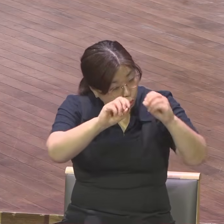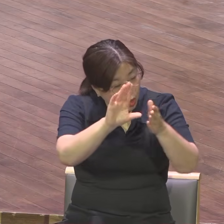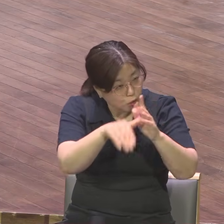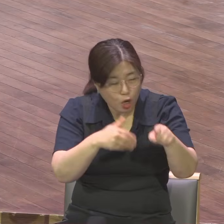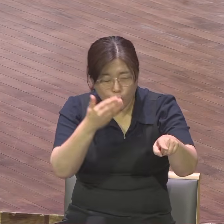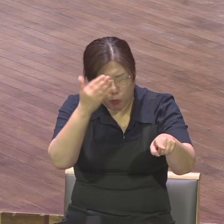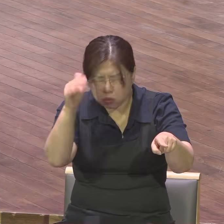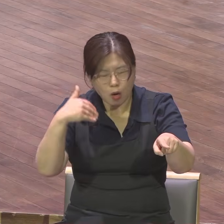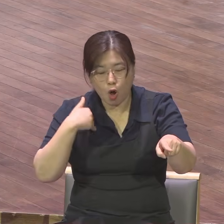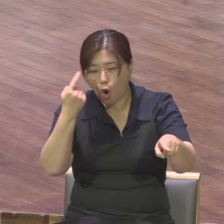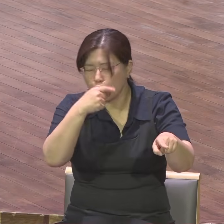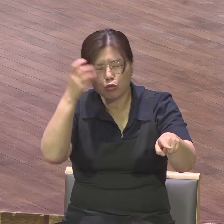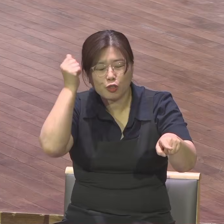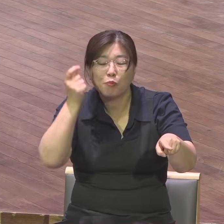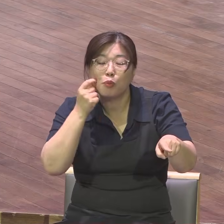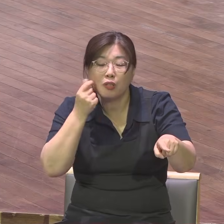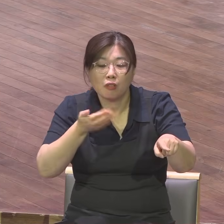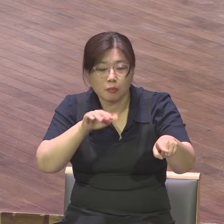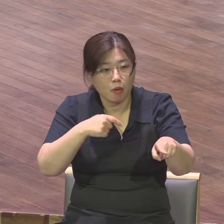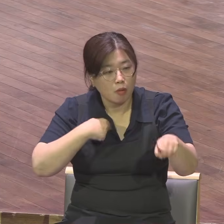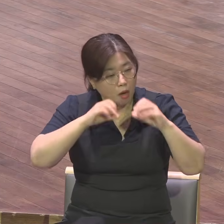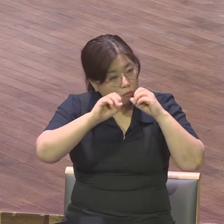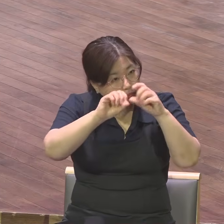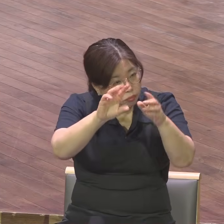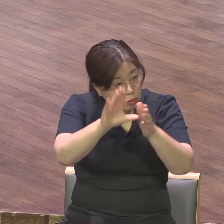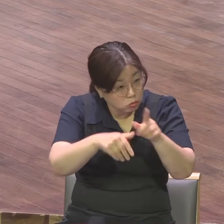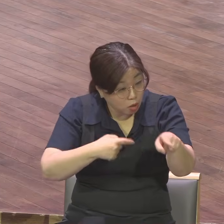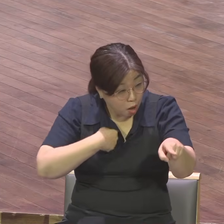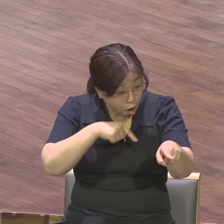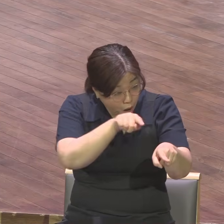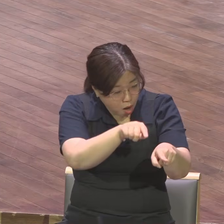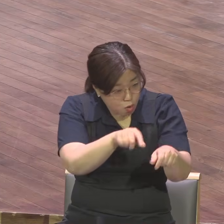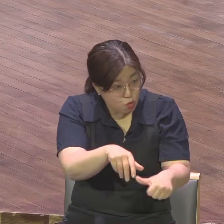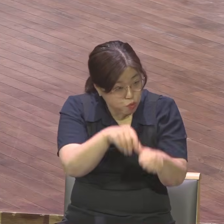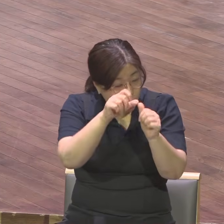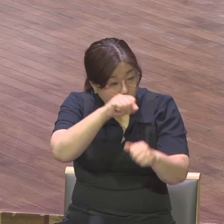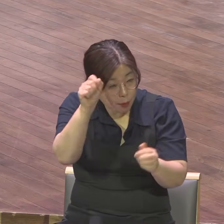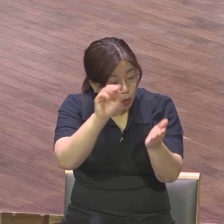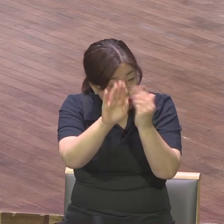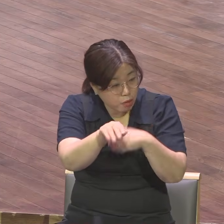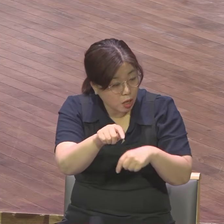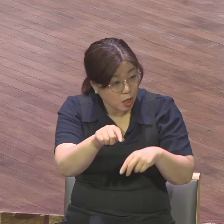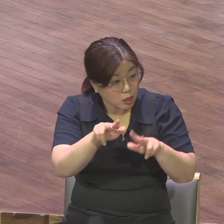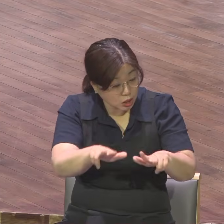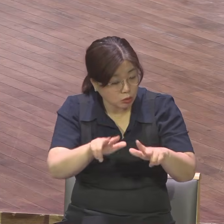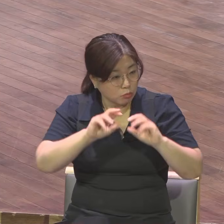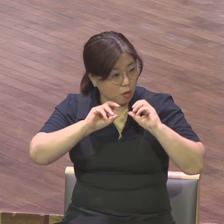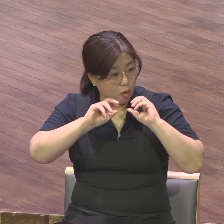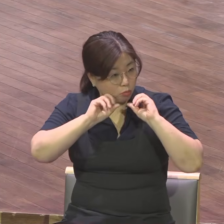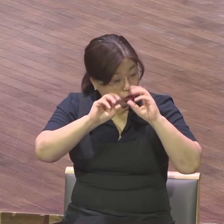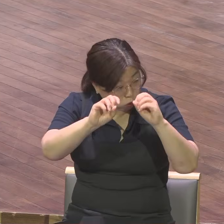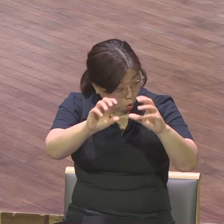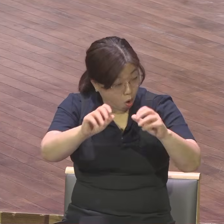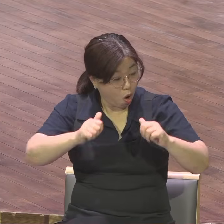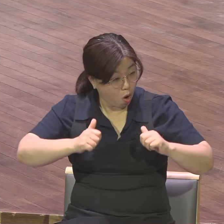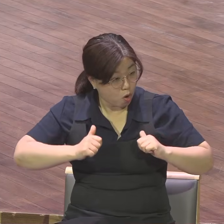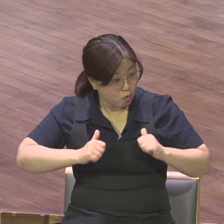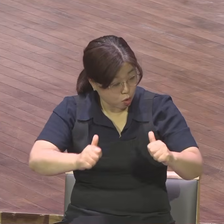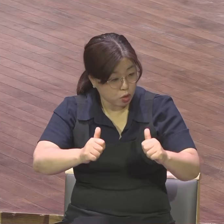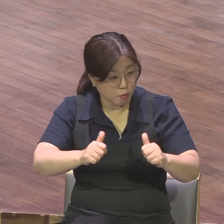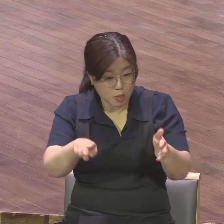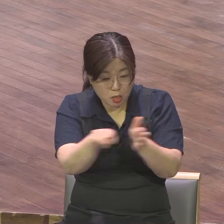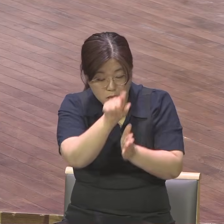그때 회개하고 예수 믿었다고. 그 교도소 갔는데 그래서 몇 년 살고 나와서 이제 전도사 됐다고. 신학교